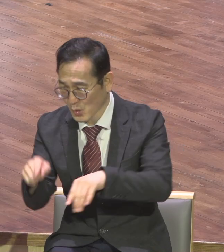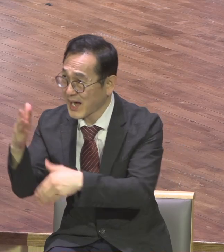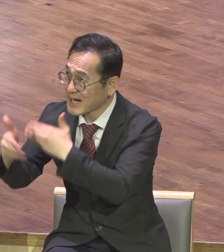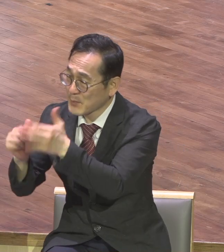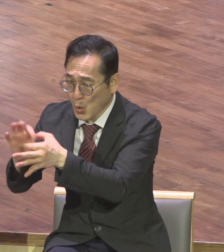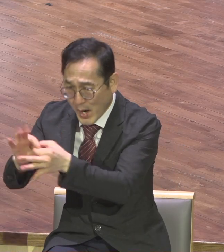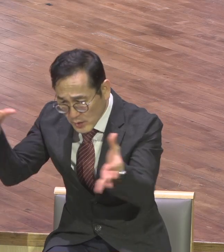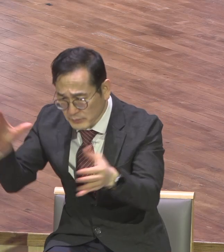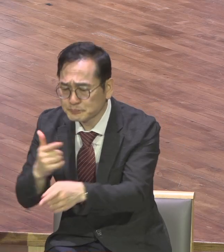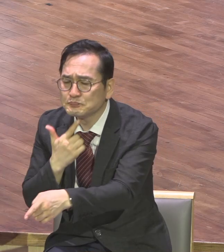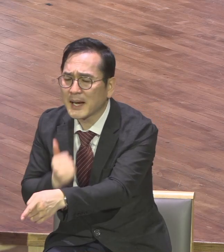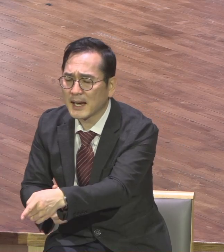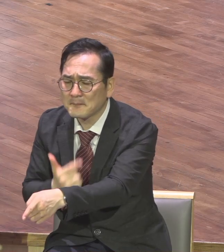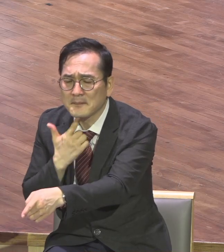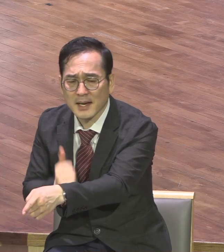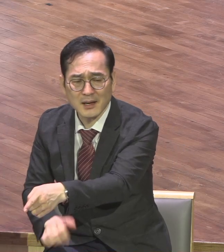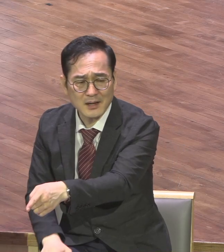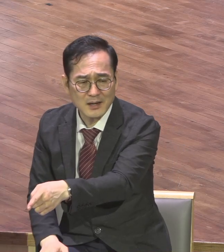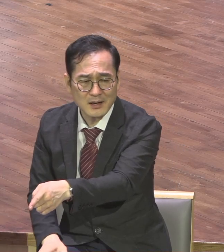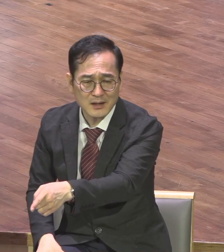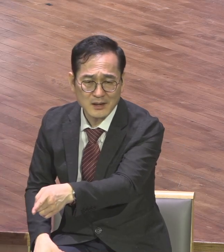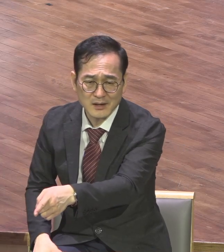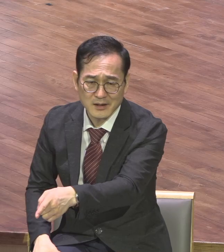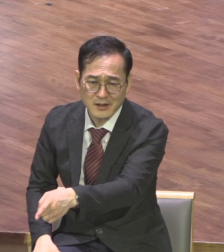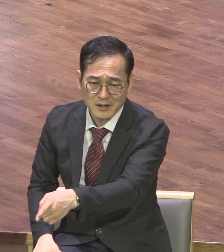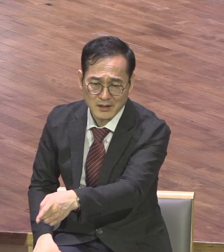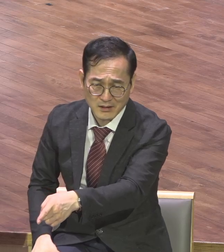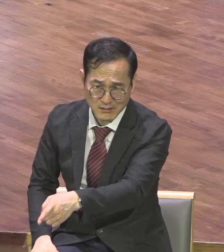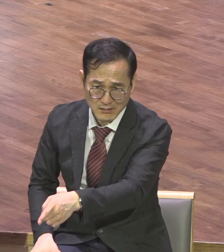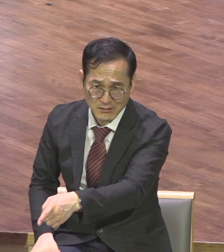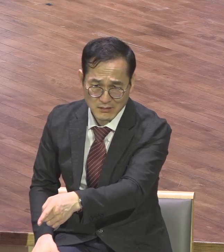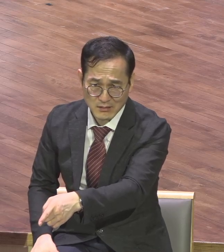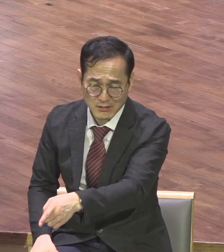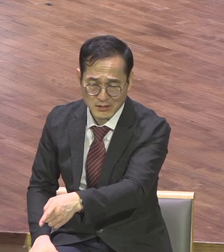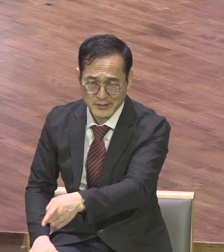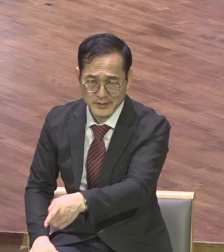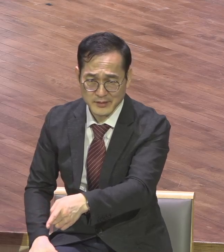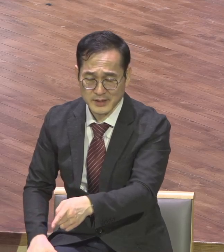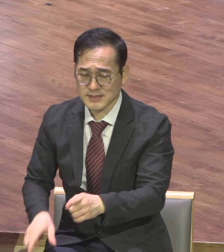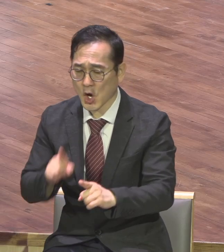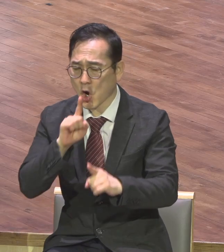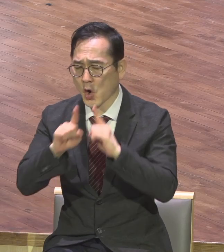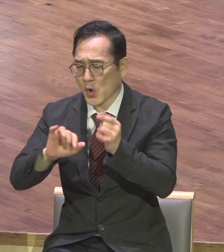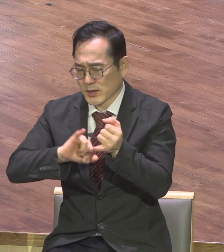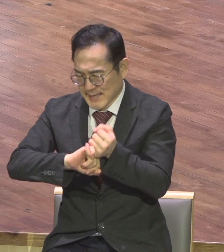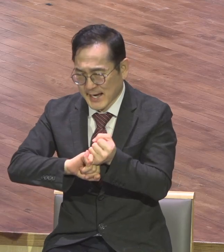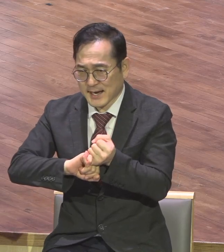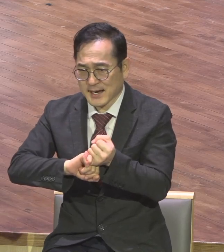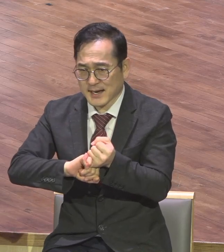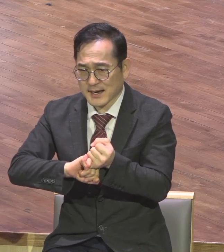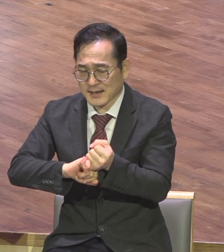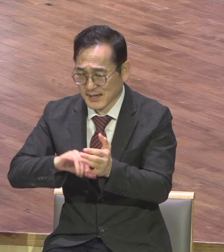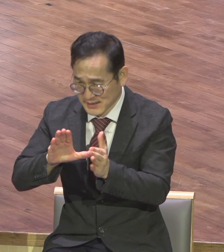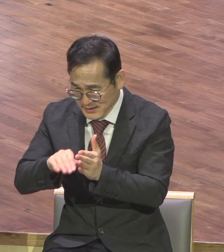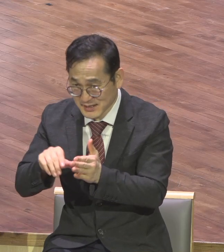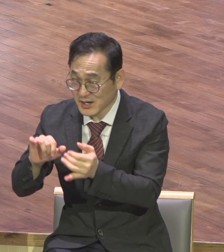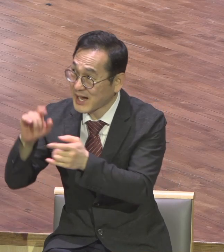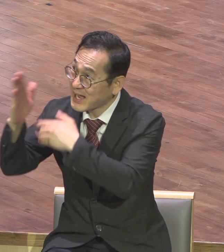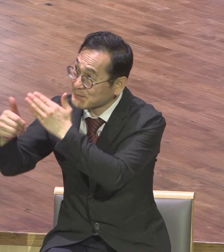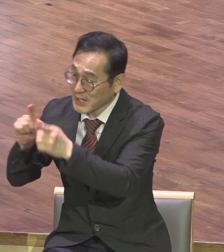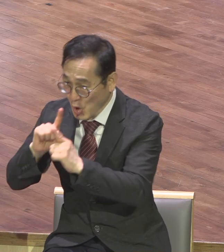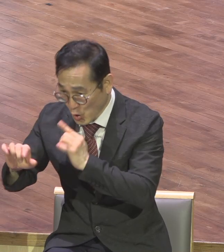상관없는 상태였다. 그렇기 때문에 약속의 언약들에 대해서는 외인 그렇게 표현했습니다.